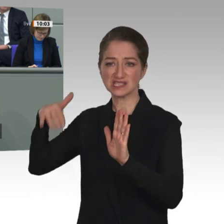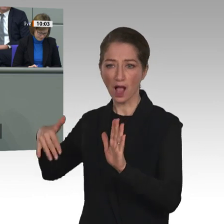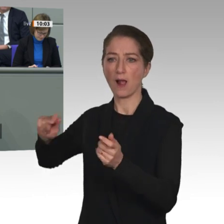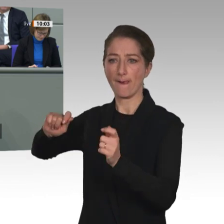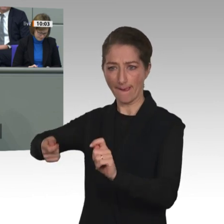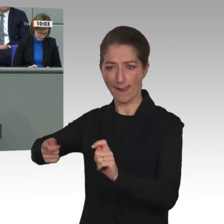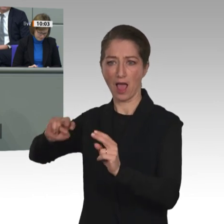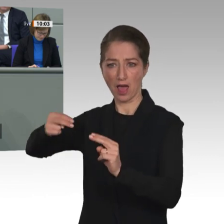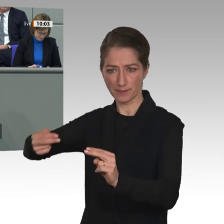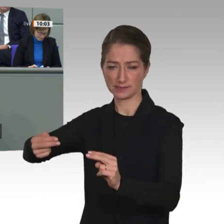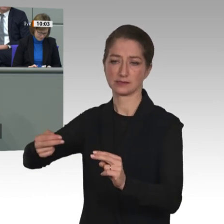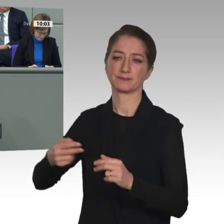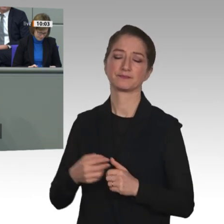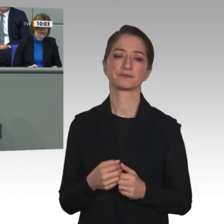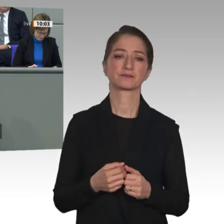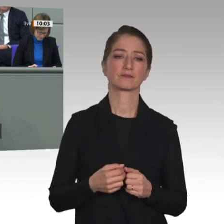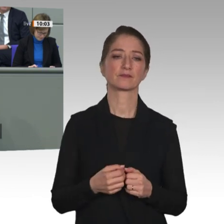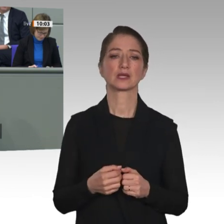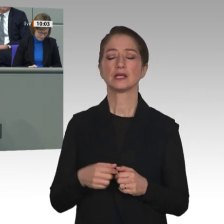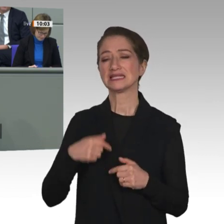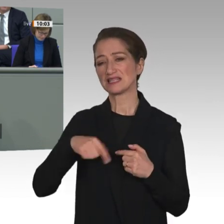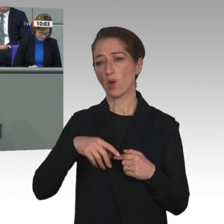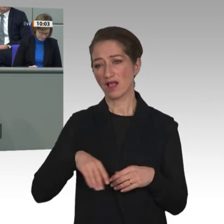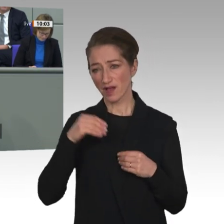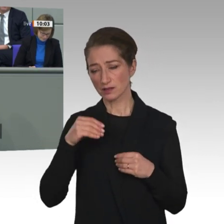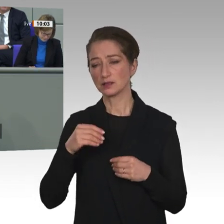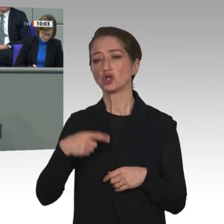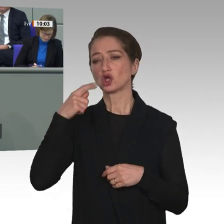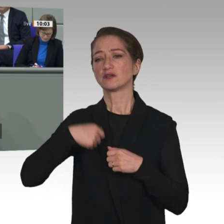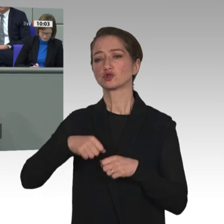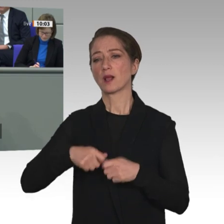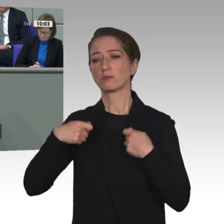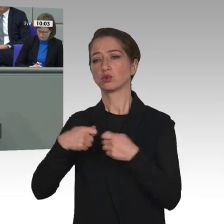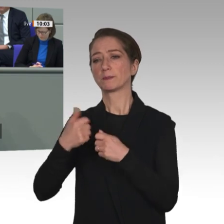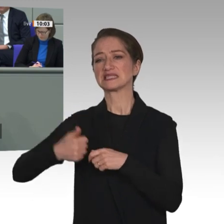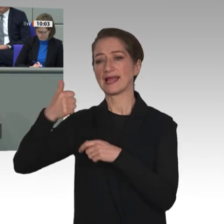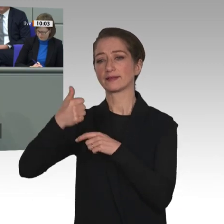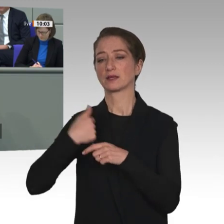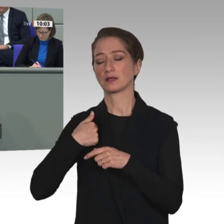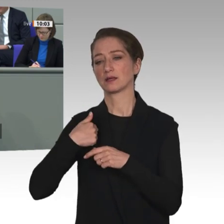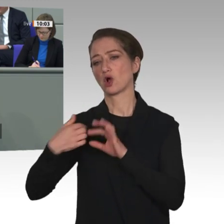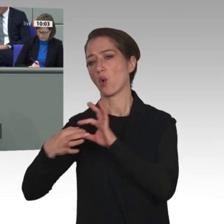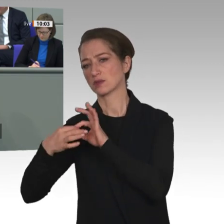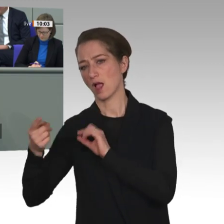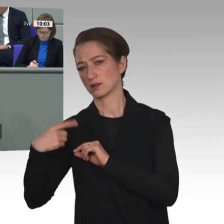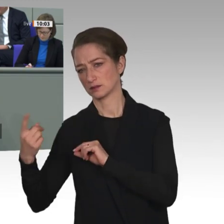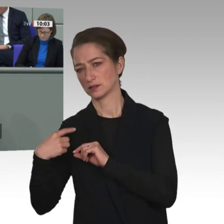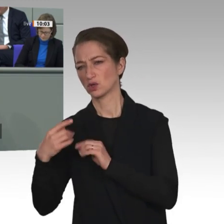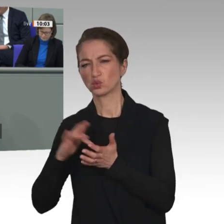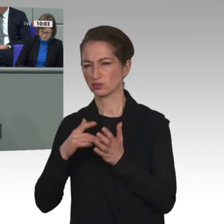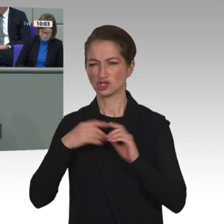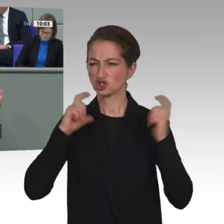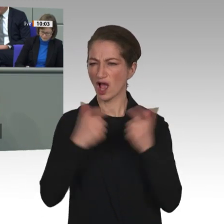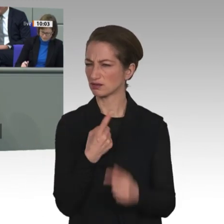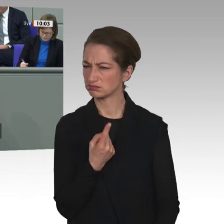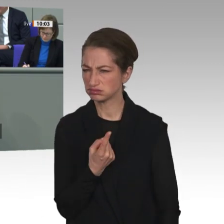Und ich habe Anfang dieser Woche mit dem Präsidenten des Deutschen Fußballbundes Kontakt aufgenommen wegen der Entwicklung in unseren Stadien,